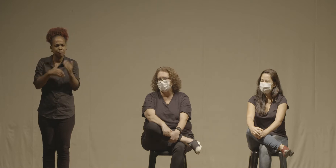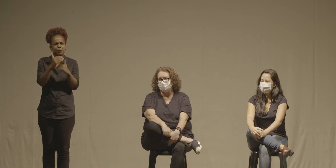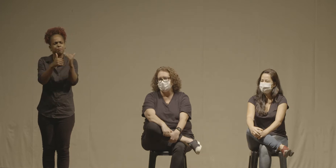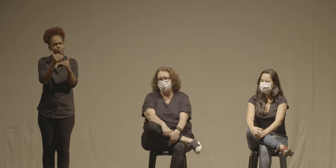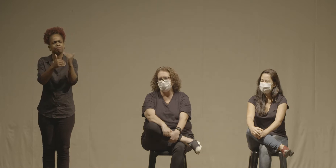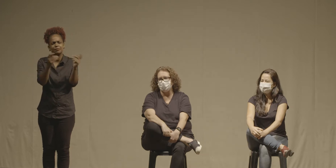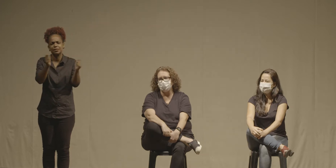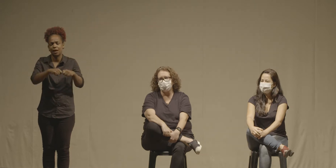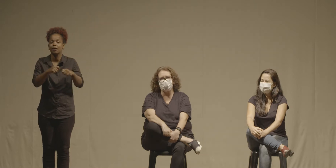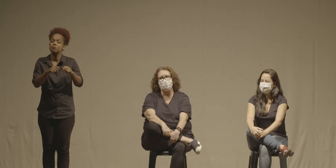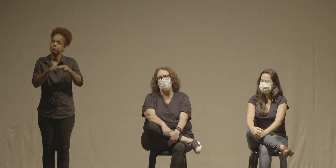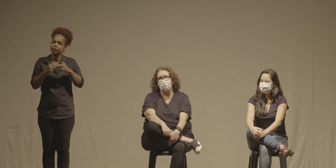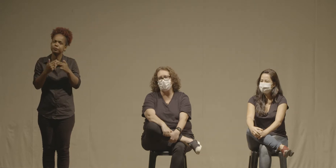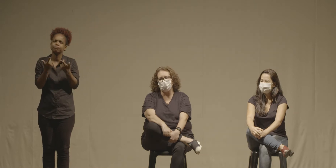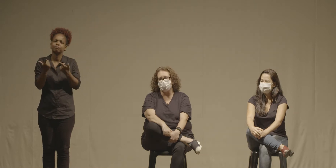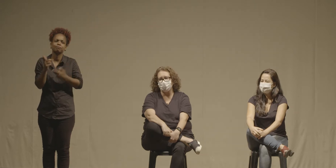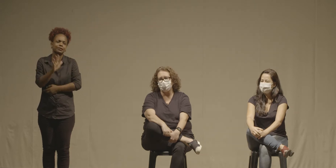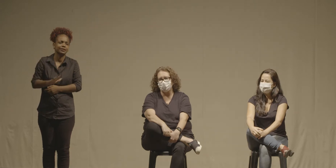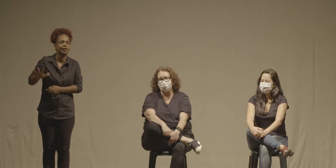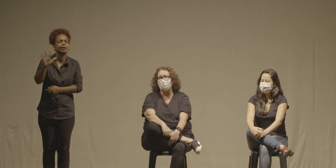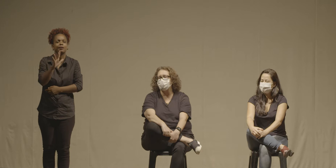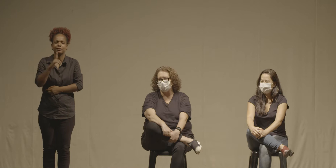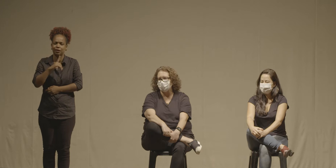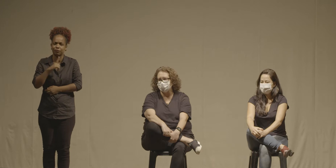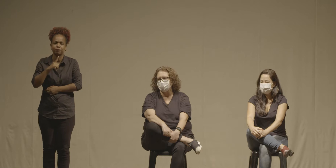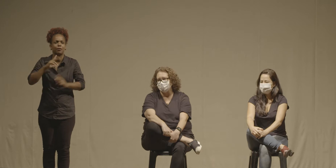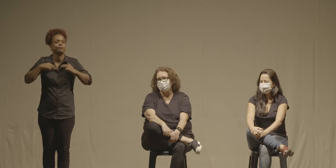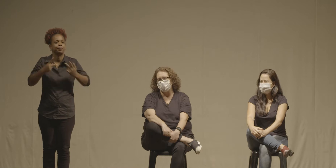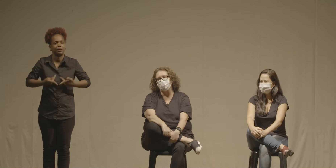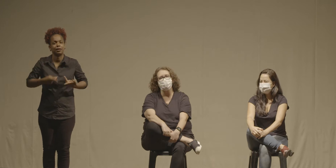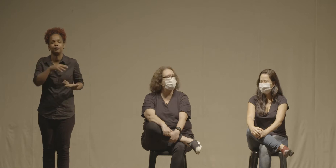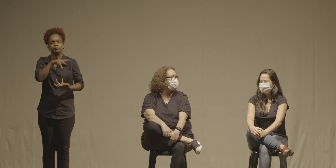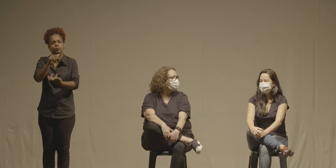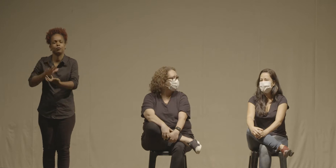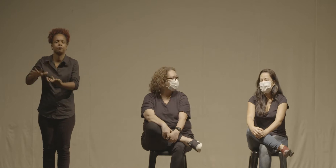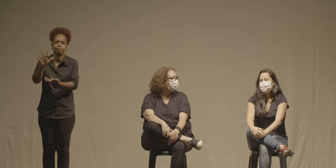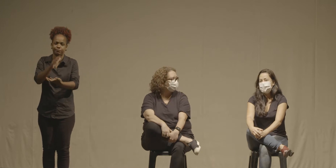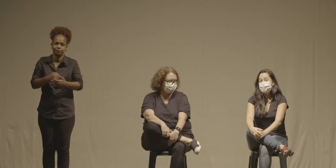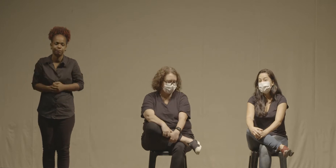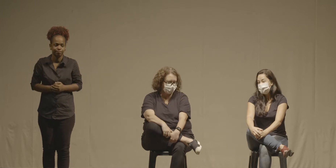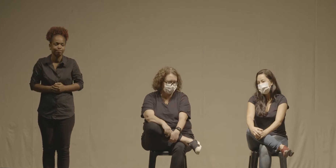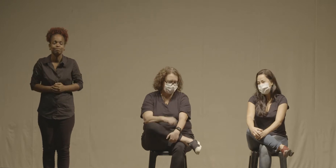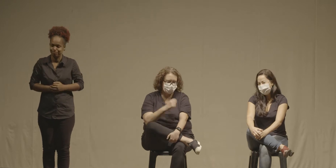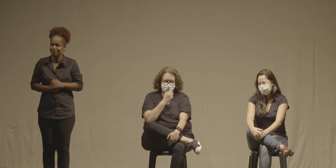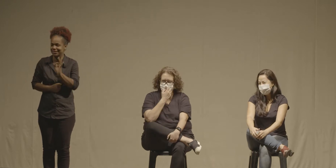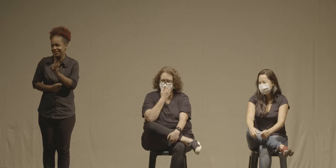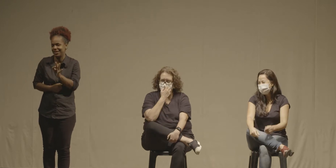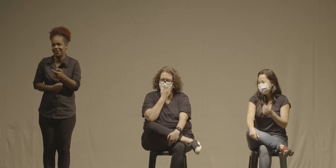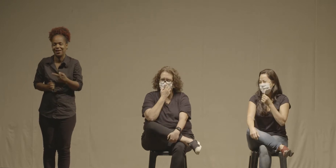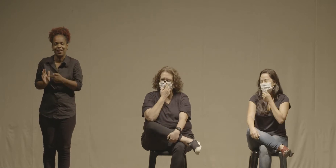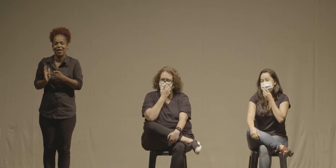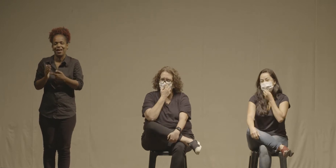evolução de uma forma geral para a espécie humana, né? Eu nem me